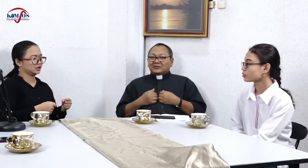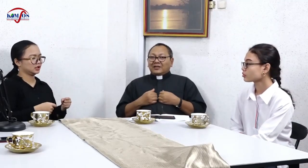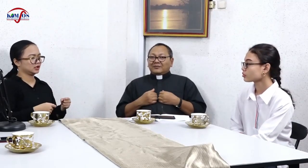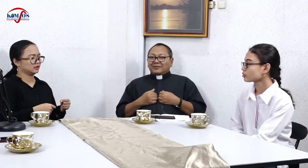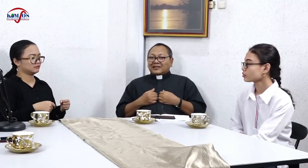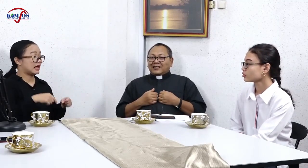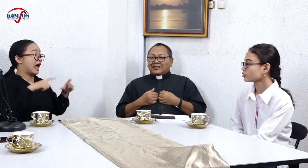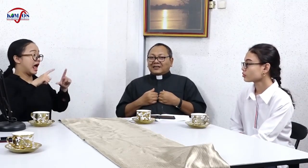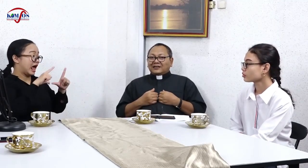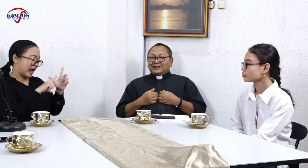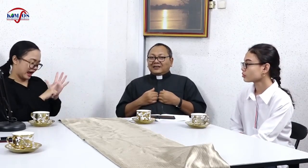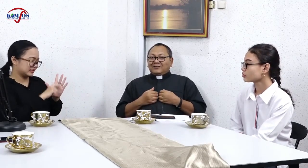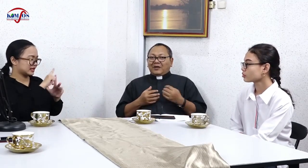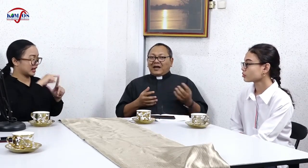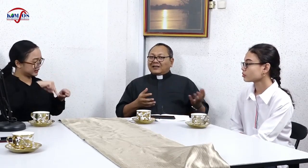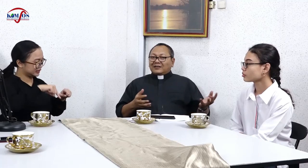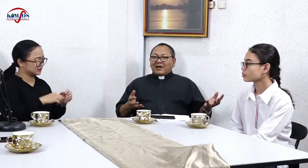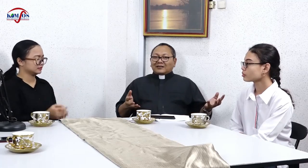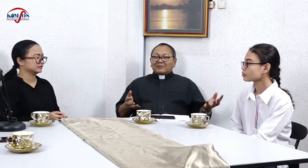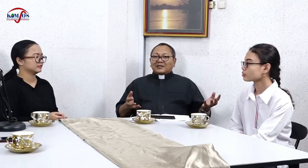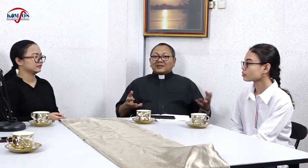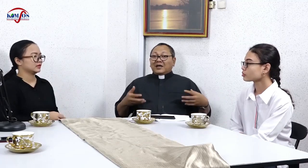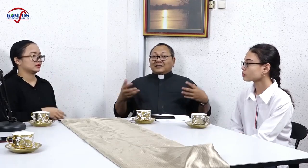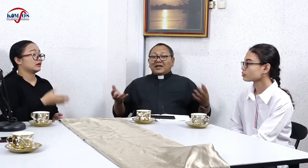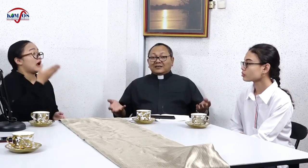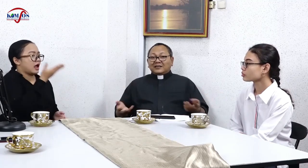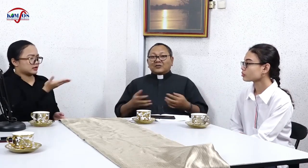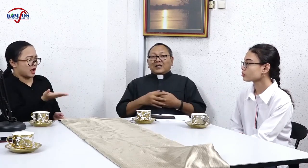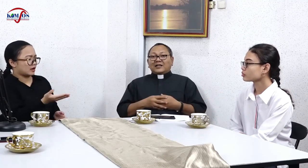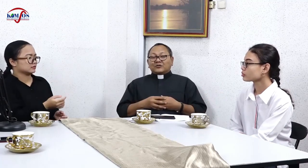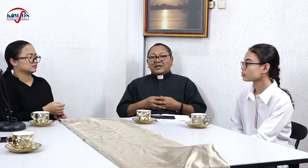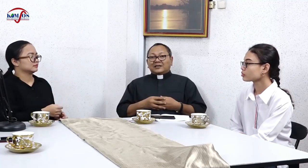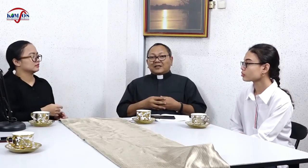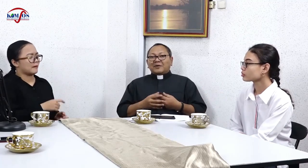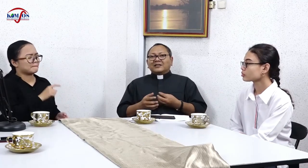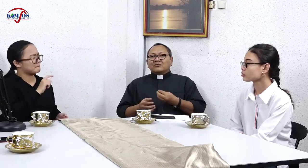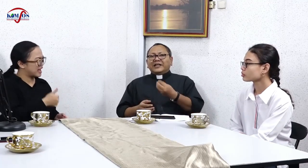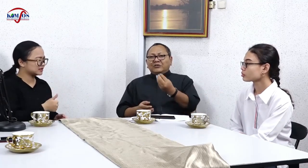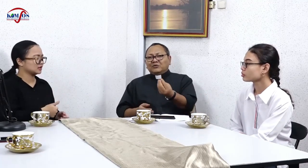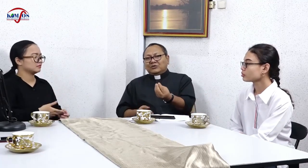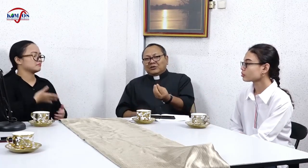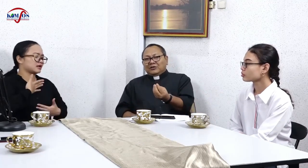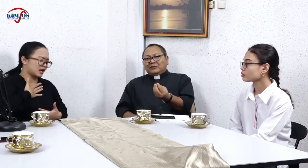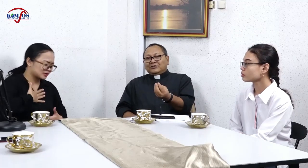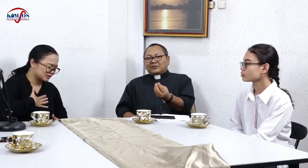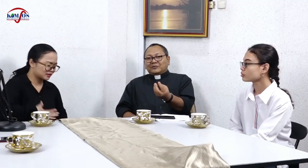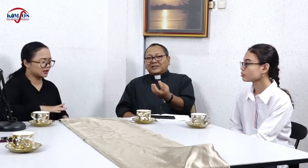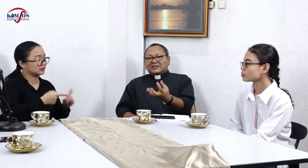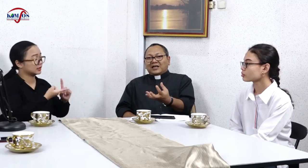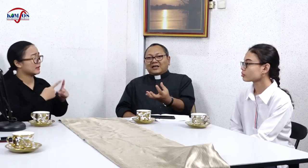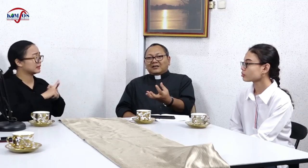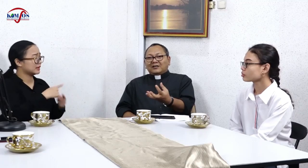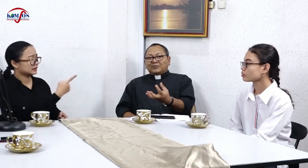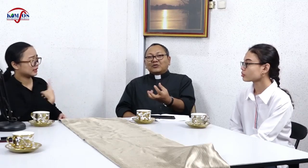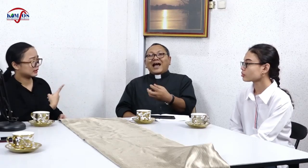pasti juga merasakan bahwa ada teman-teman sebagian dari saudara-saudari kita begitu Rindu Untuk